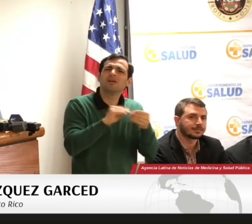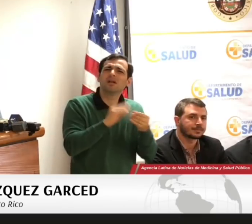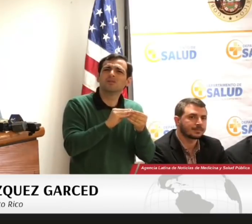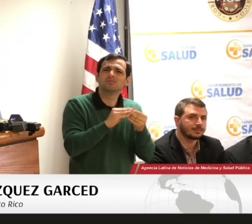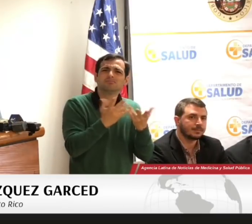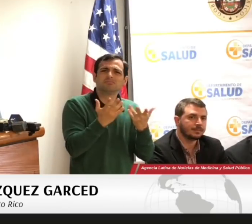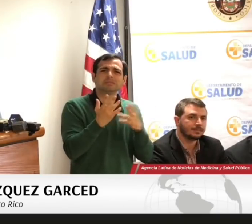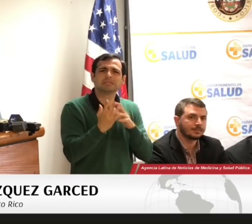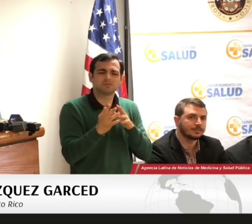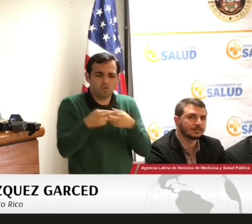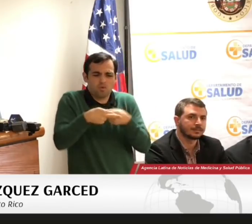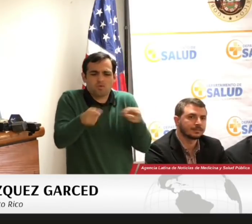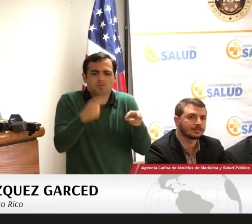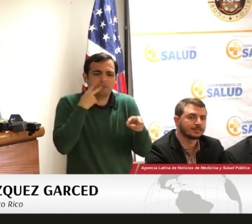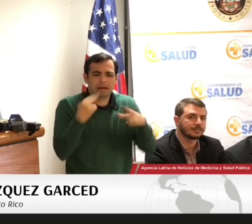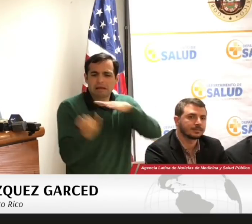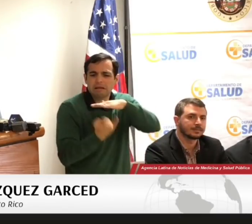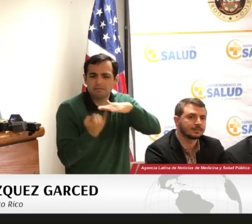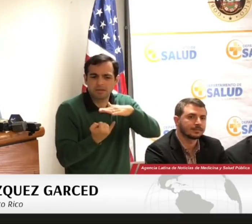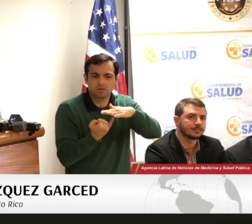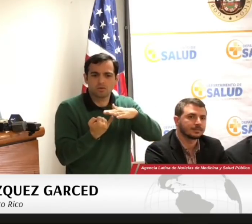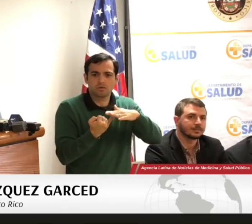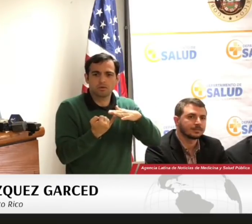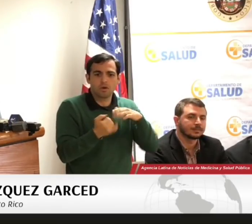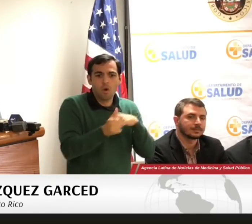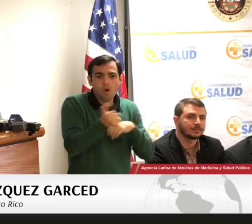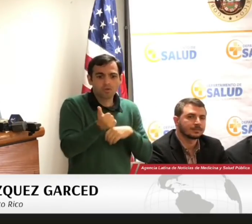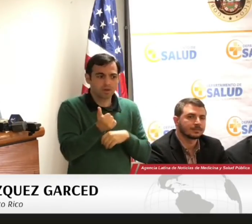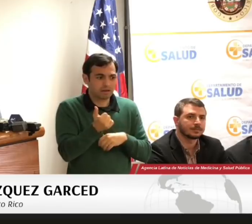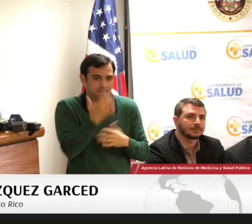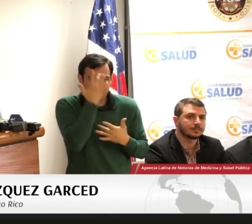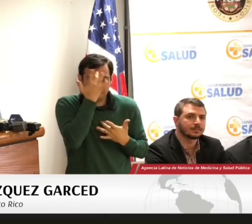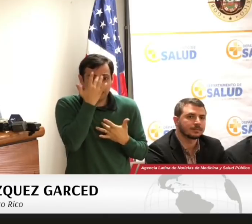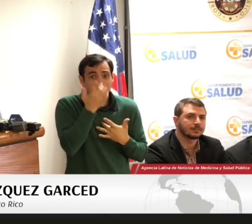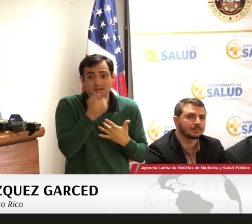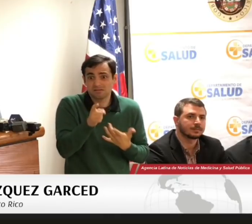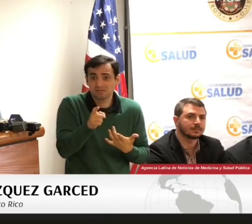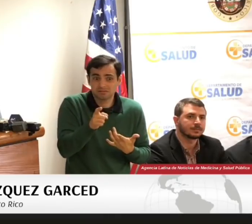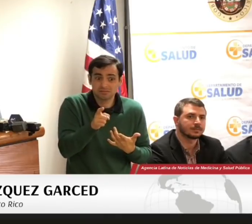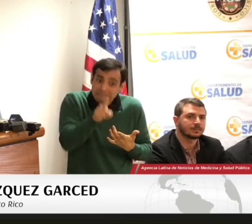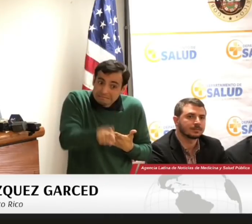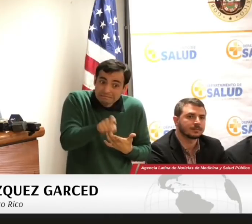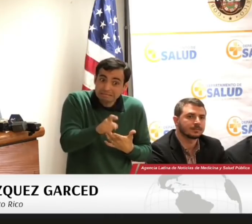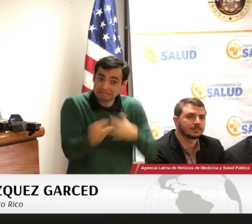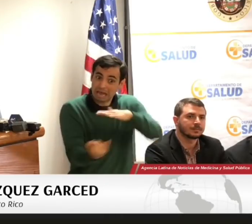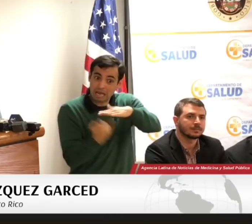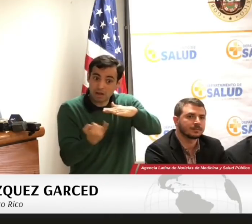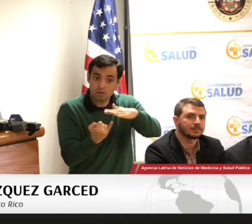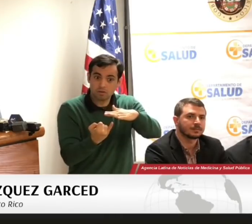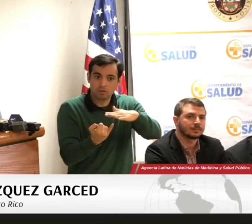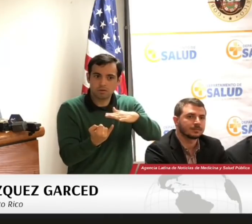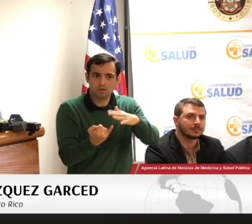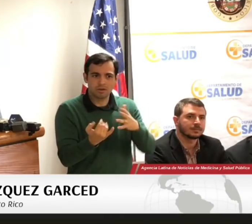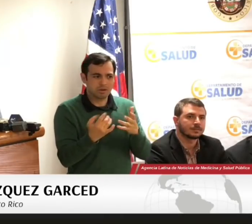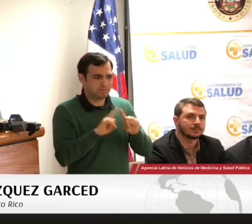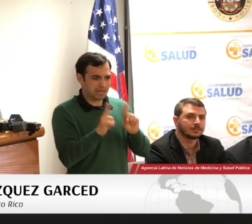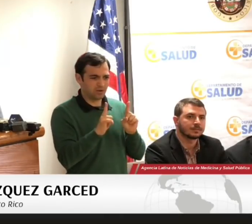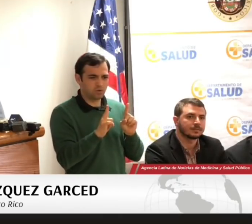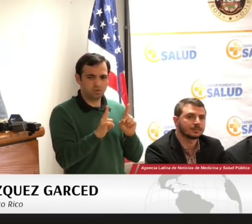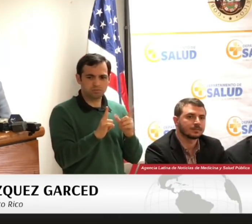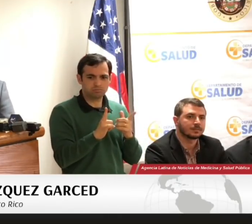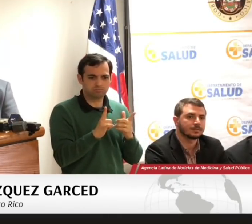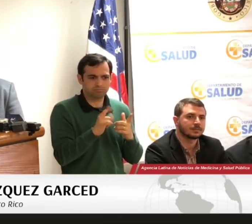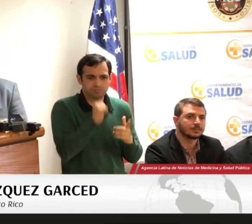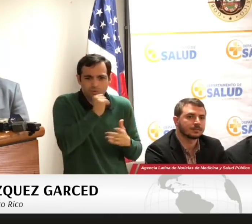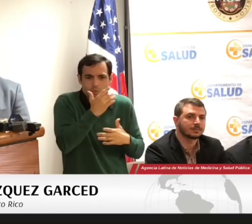vez que hay otras condiciones que han necesitado esos puertos y que el número que se ha dado posiblemente es mucho menor en términos de